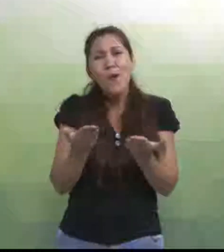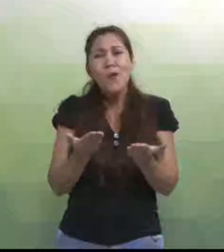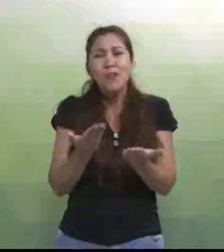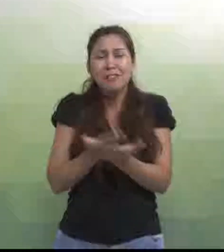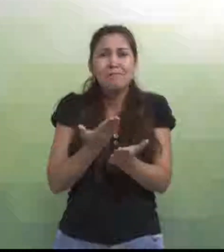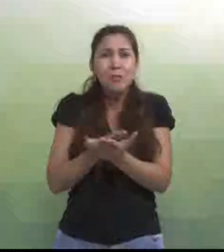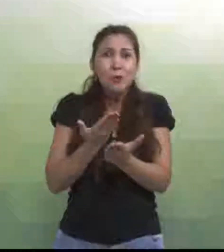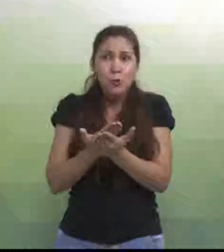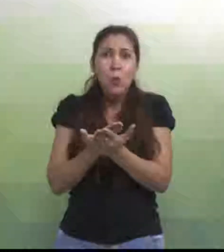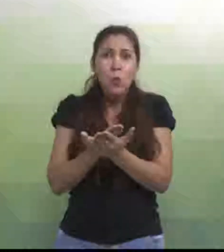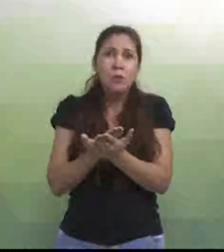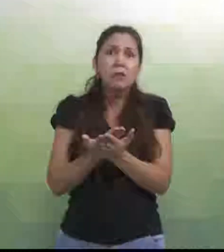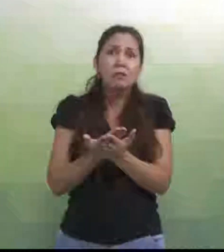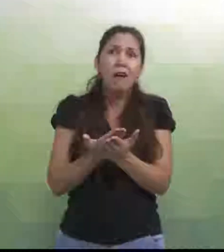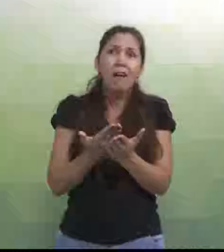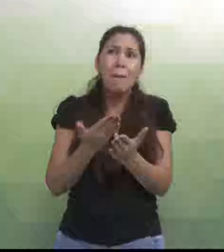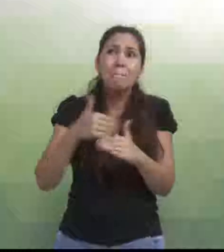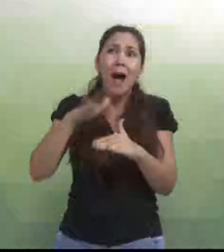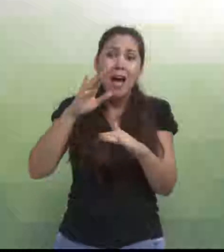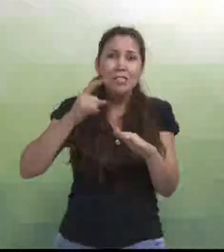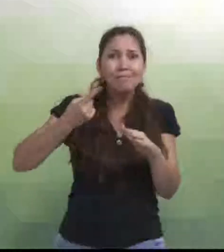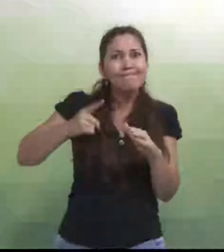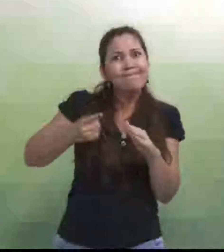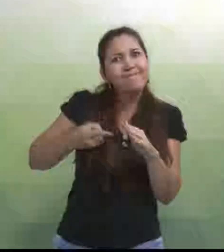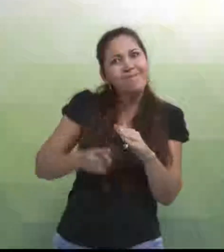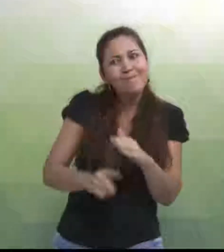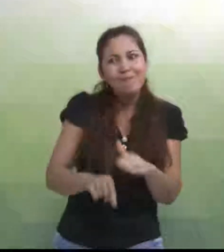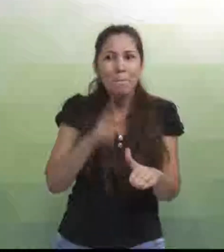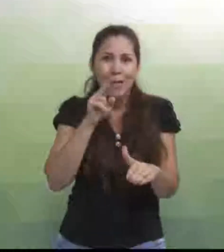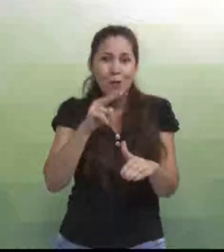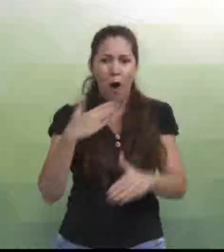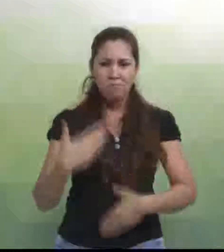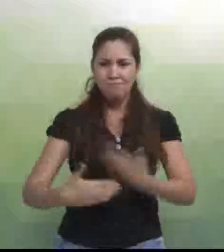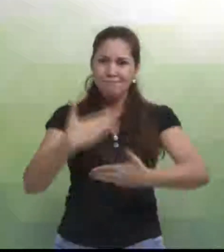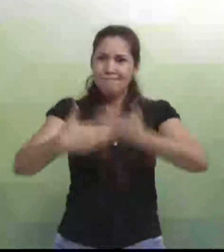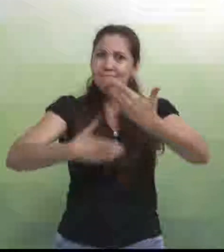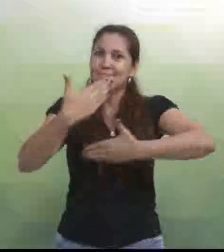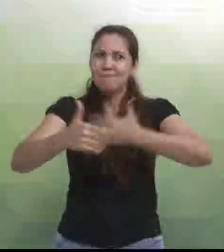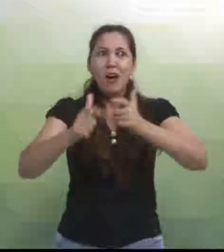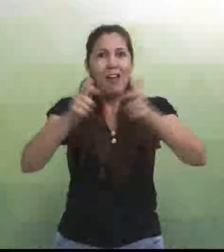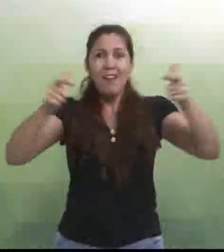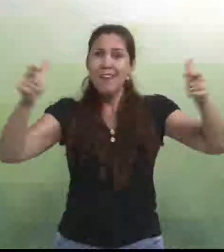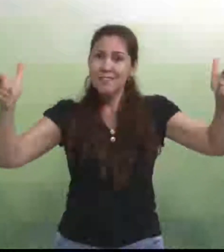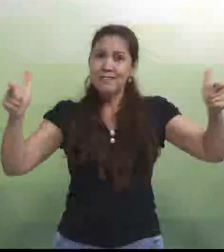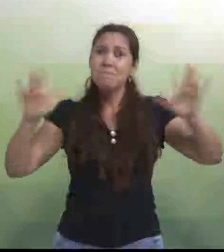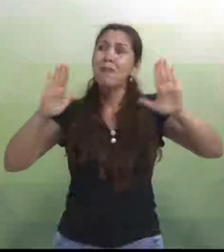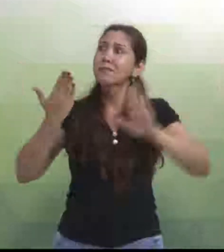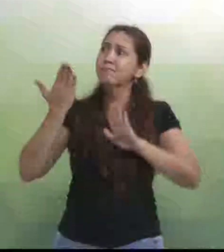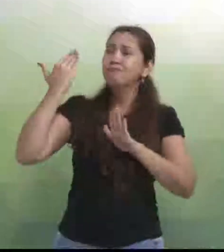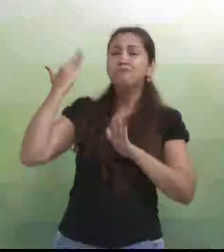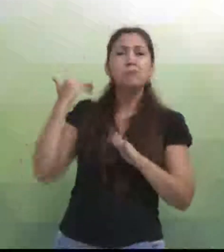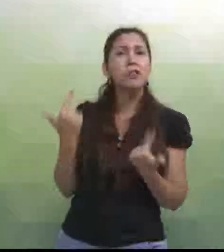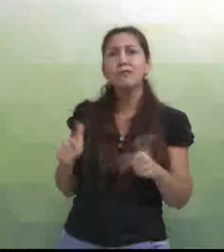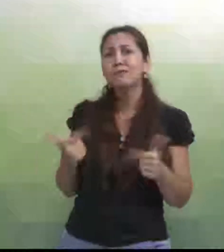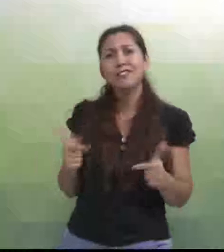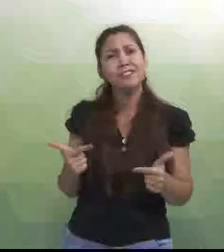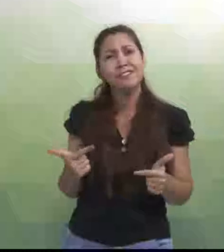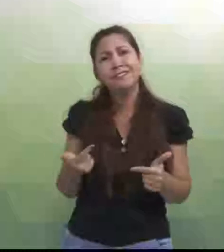estudos profundos, mais aprofundados para que ele desenvolva essa linguística, ele conheça. Então, ele não teve esse estudo.